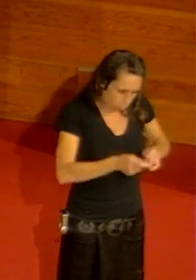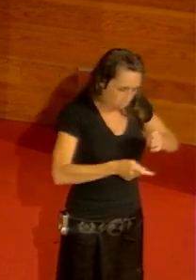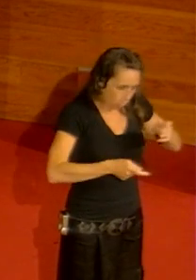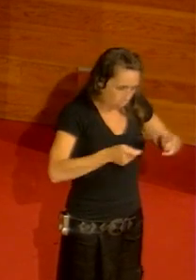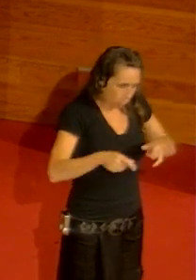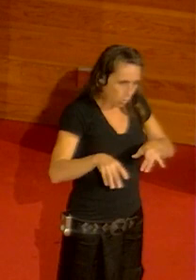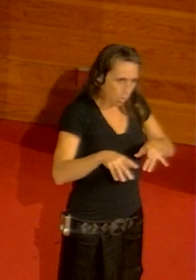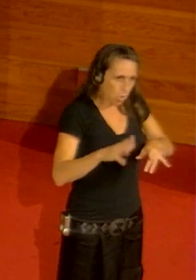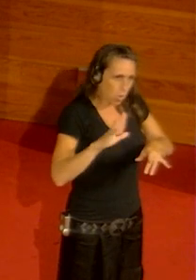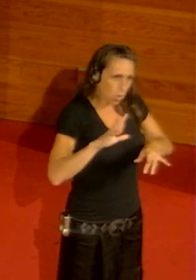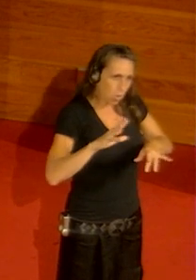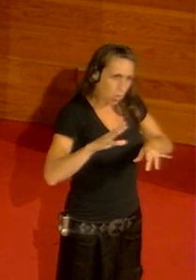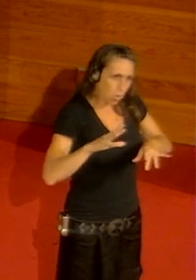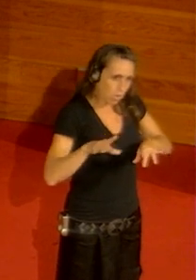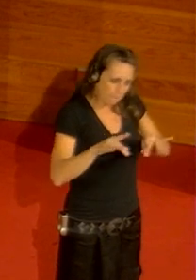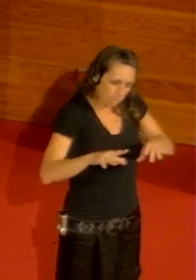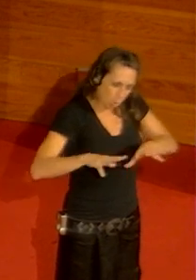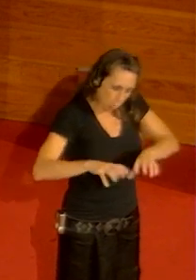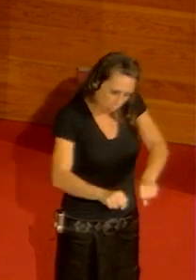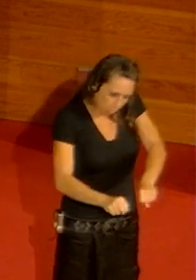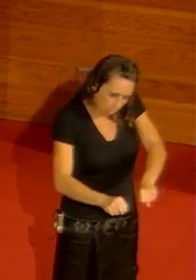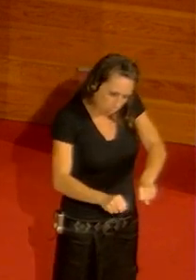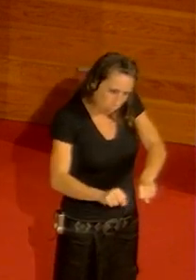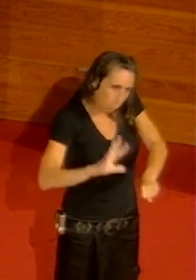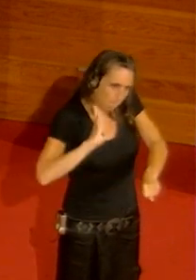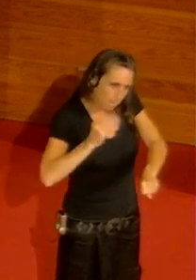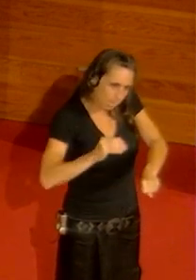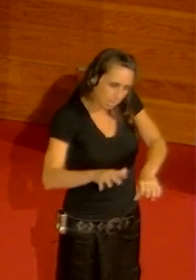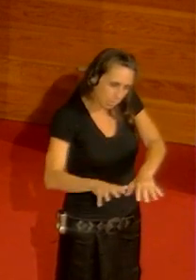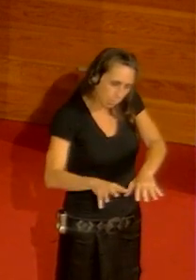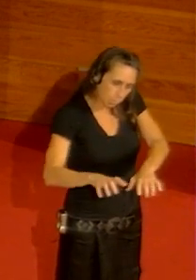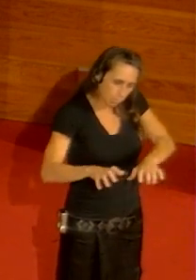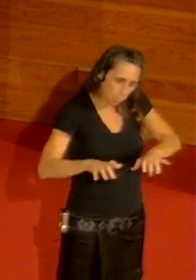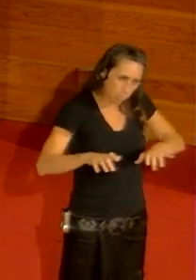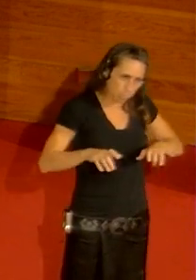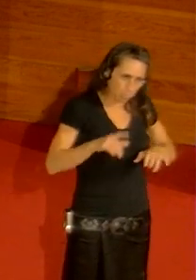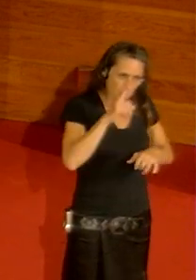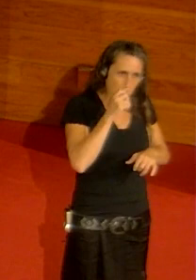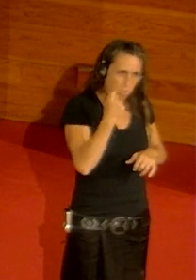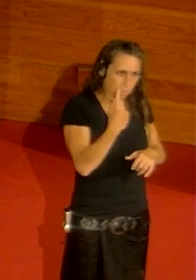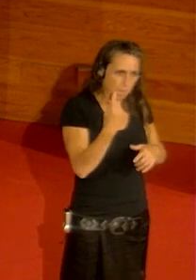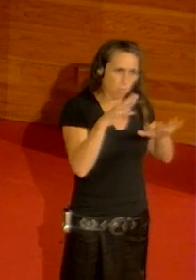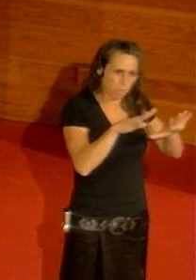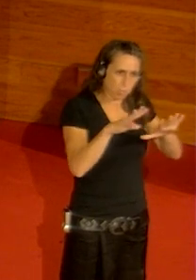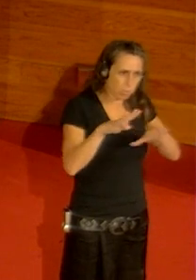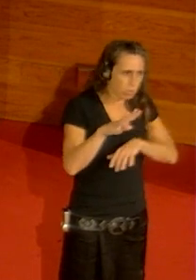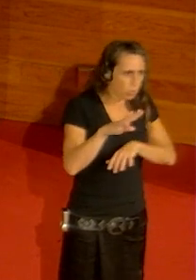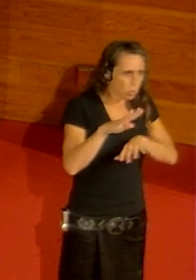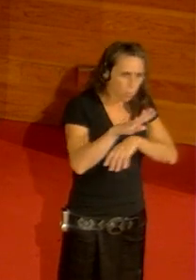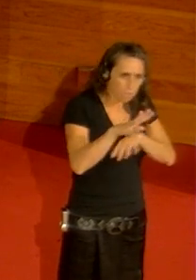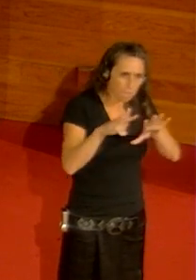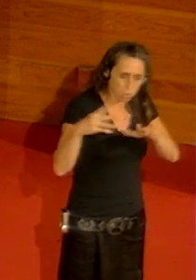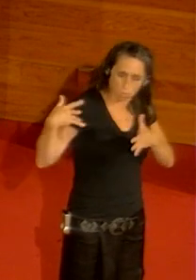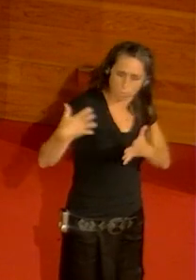arrebatados y ocupados a Israel a los palestinos desde 248 o son o son gente